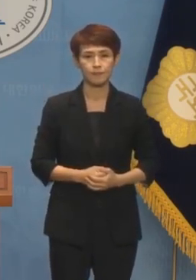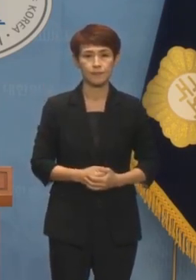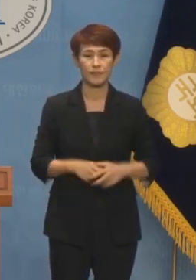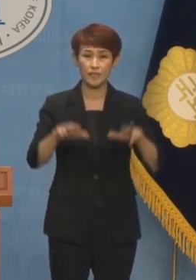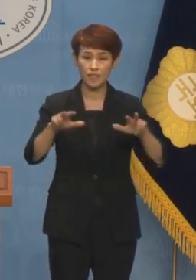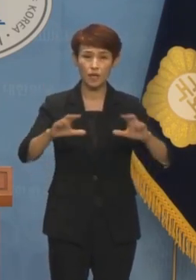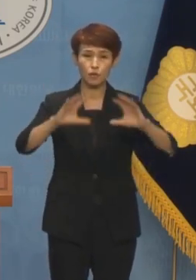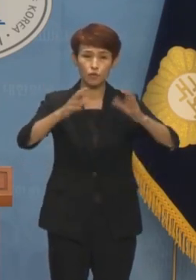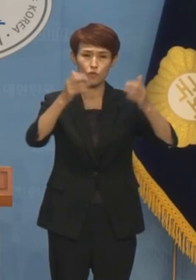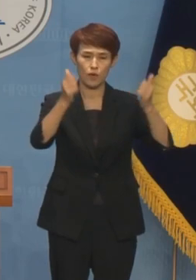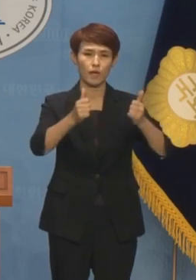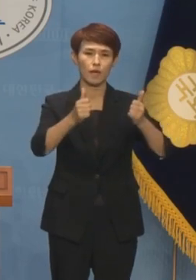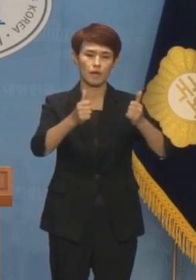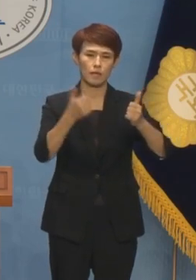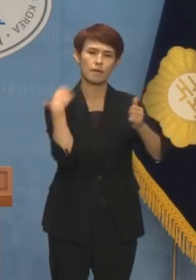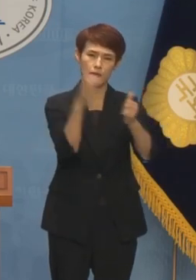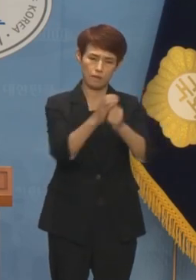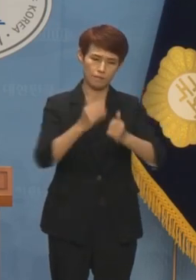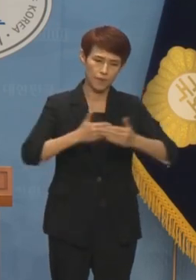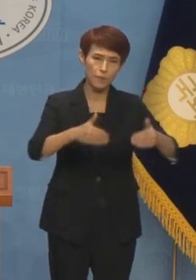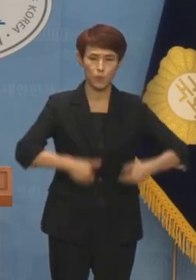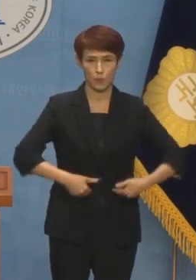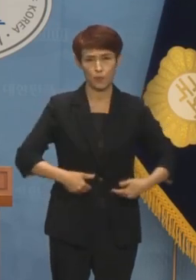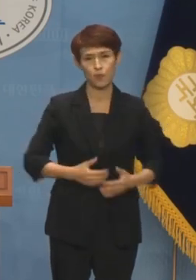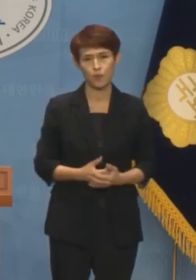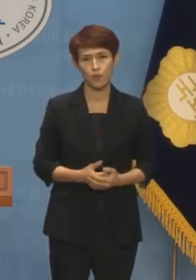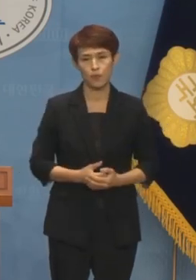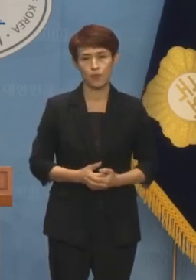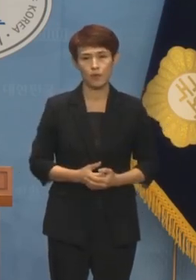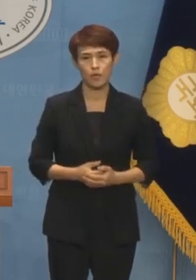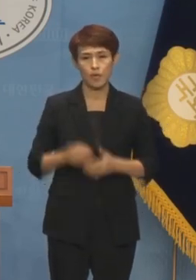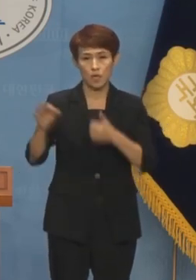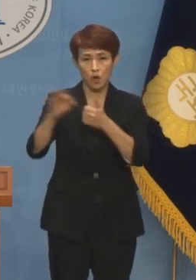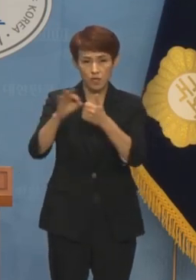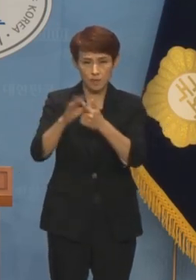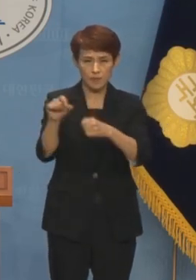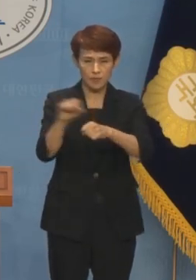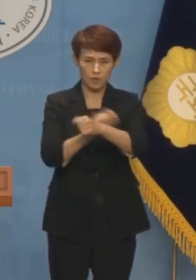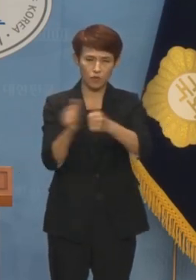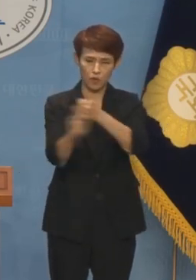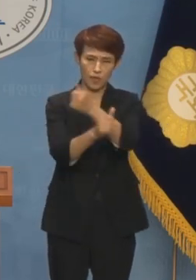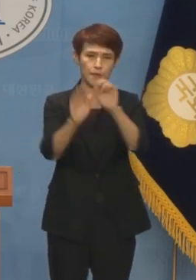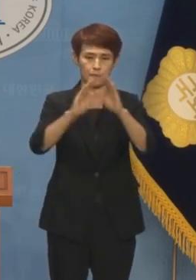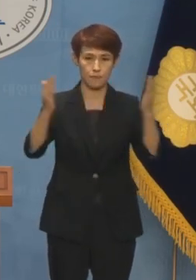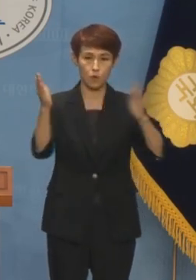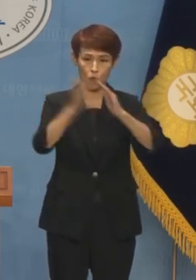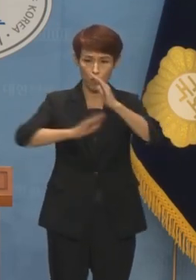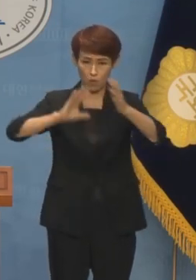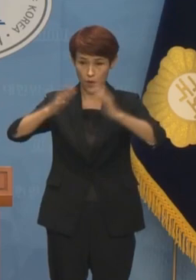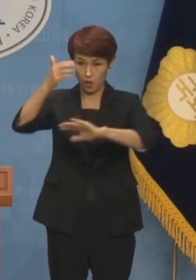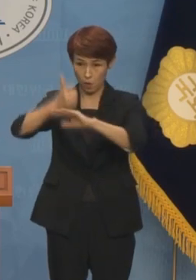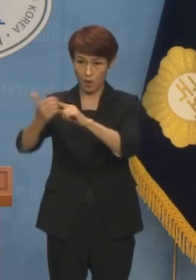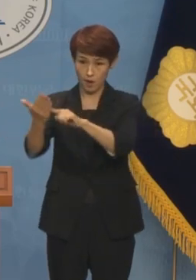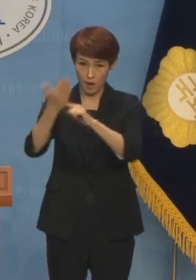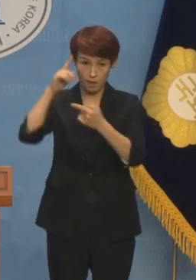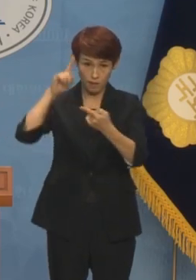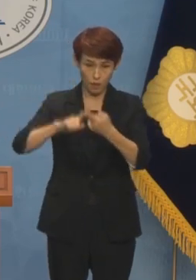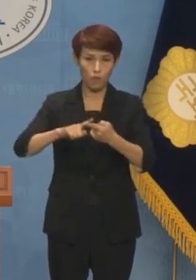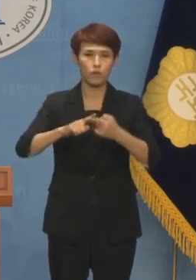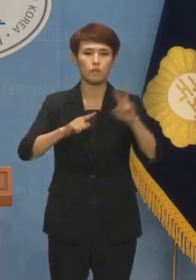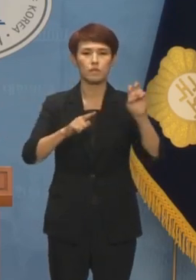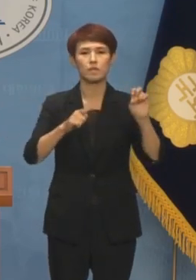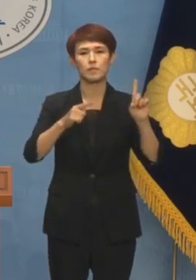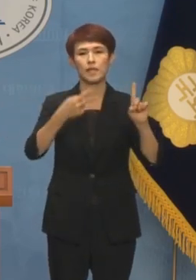이제는 국회의 시간입니다. 하루속히 연금특위를 열어 공론화 결과대로 21대